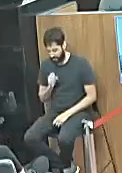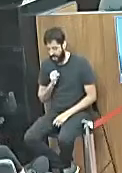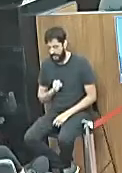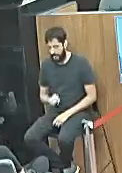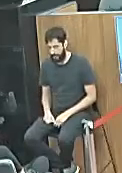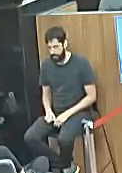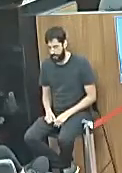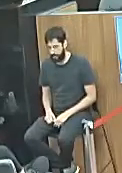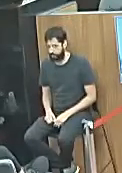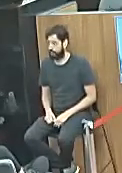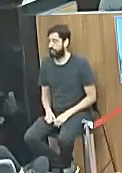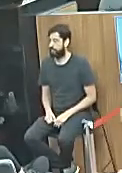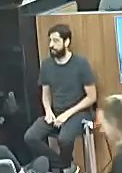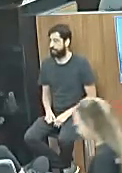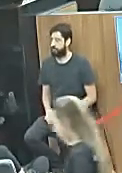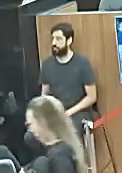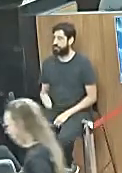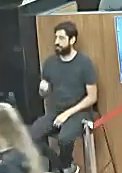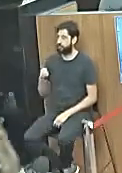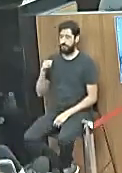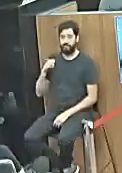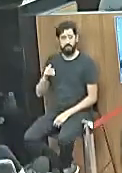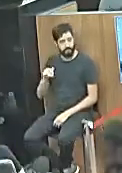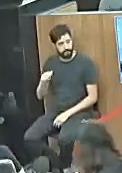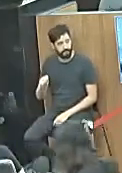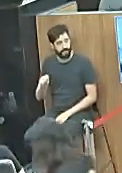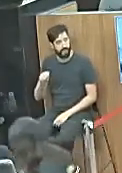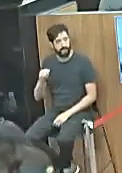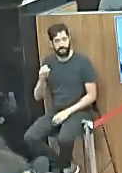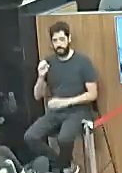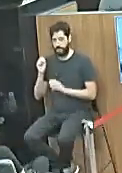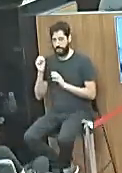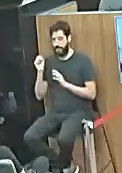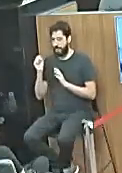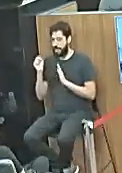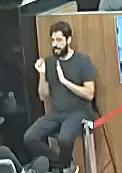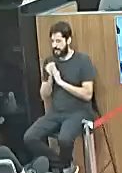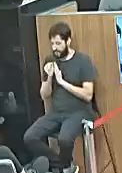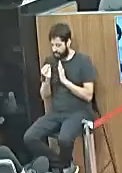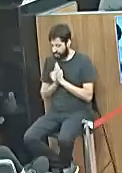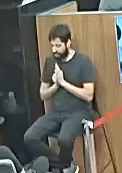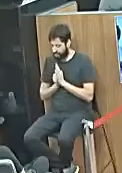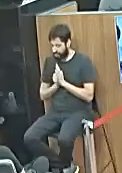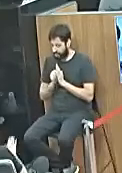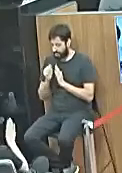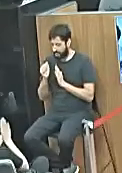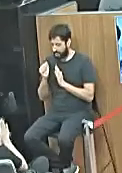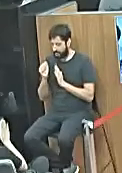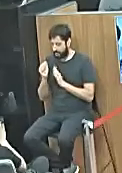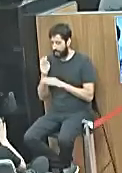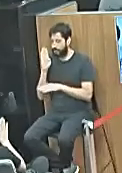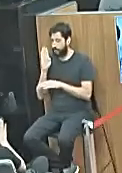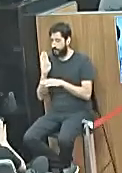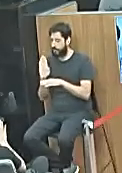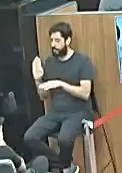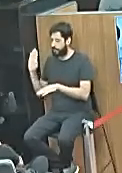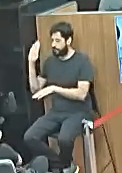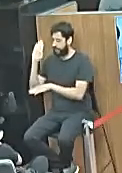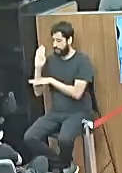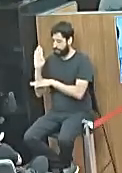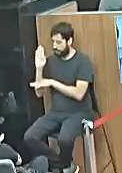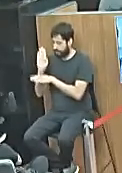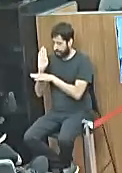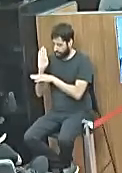e maya de betim boa tarde o estado de minas necessita de mais segurança pública e para que isso ocorra é necessária a nomeação de